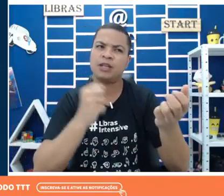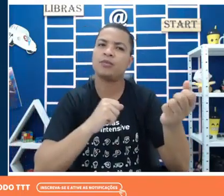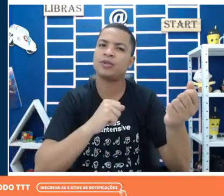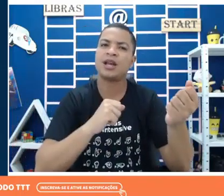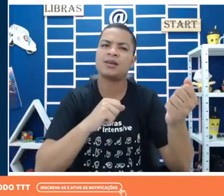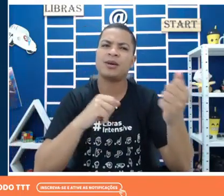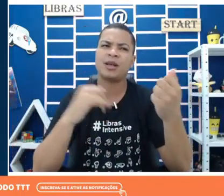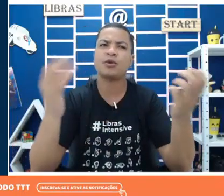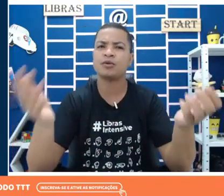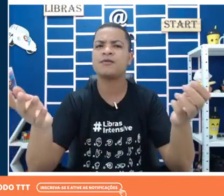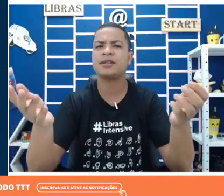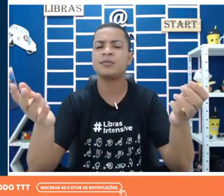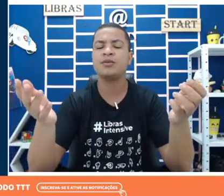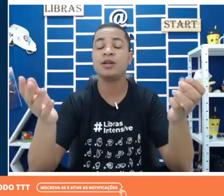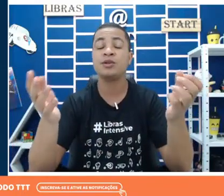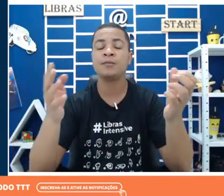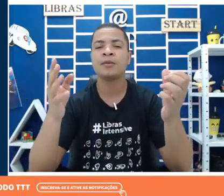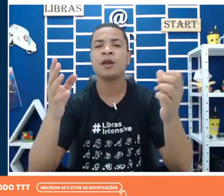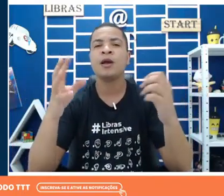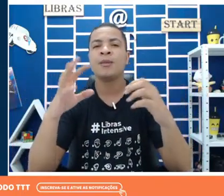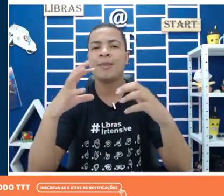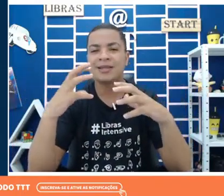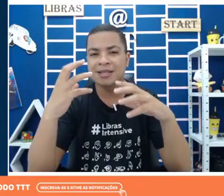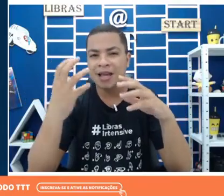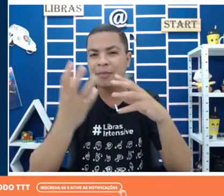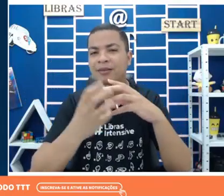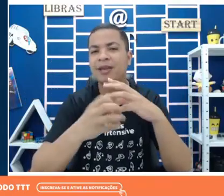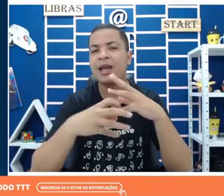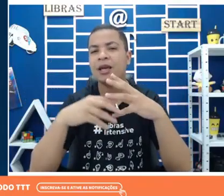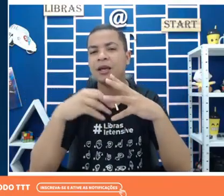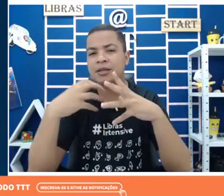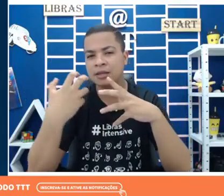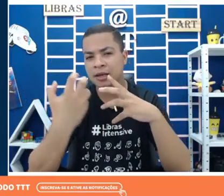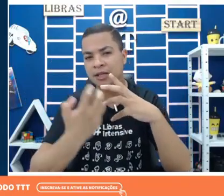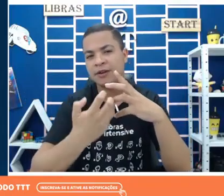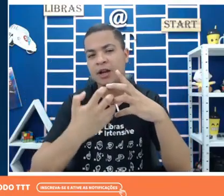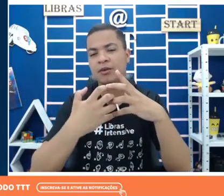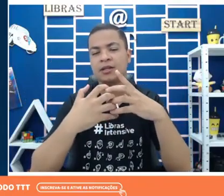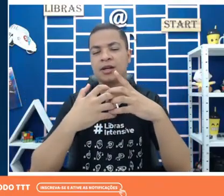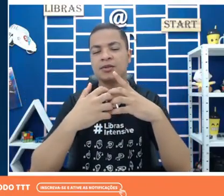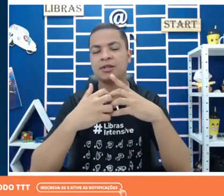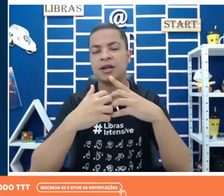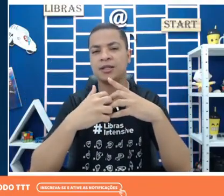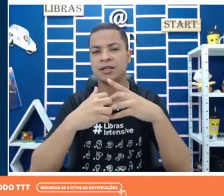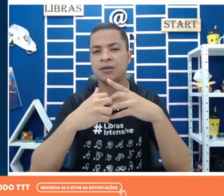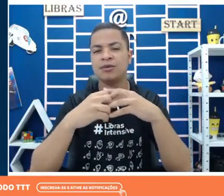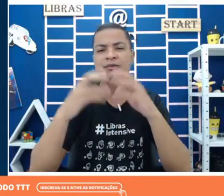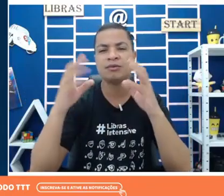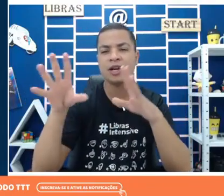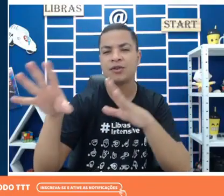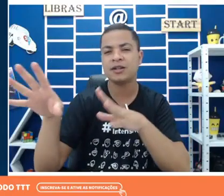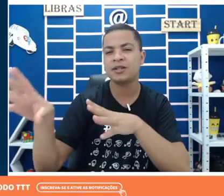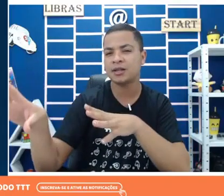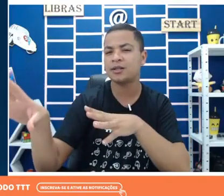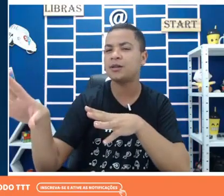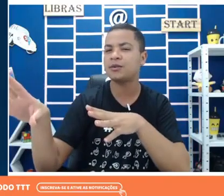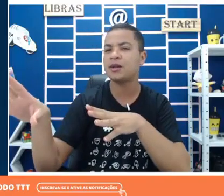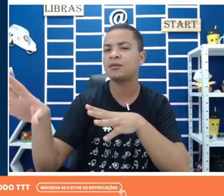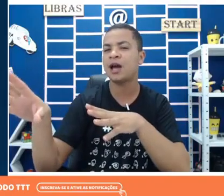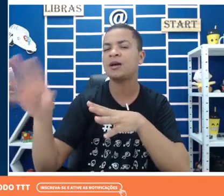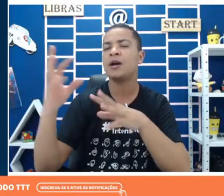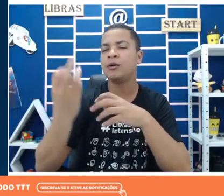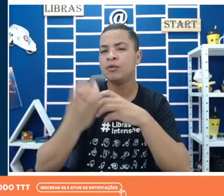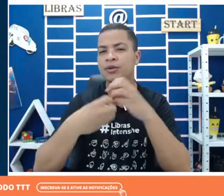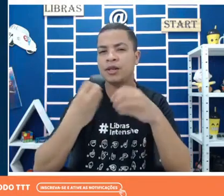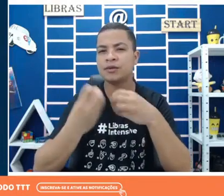sempre opta por sinais a mais, até porque os surdos fazem muito isso. Mas sempre tenha os classificadores aí na sua sinalização. Não deixe eles esquecidos